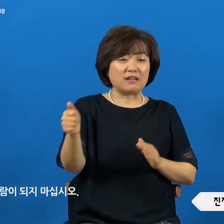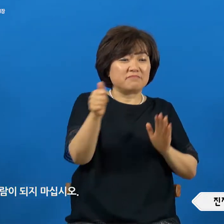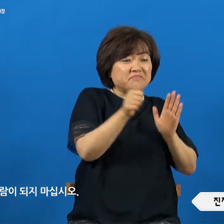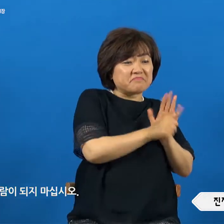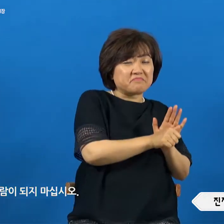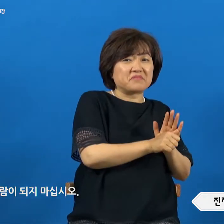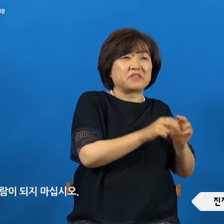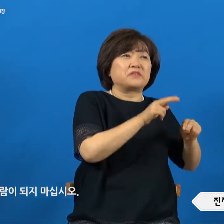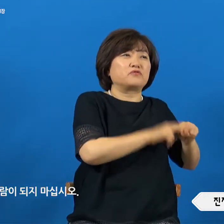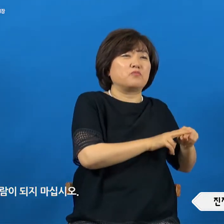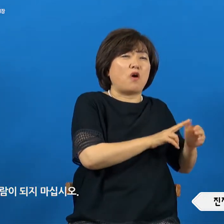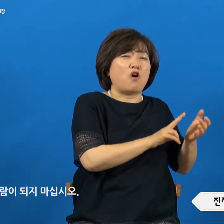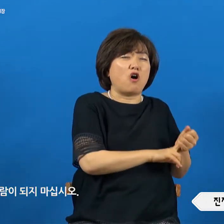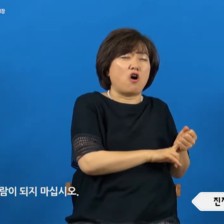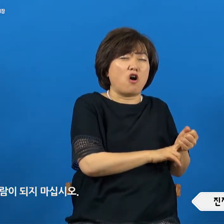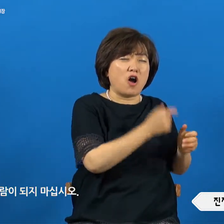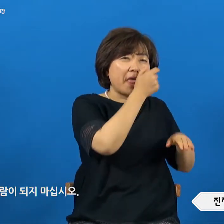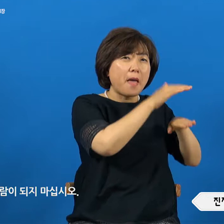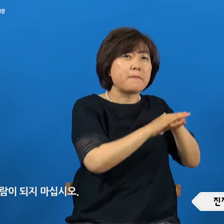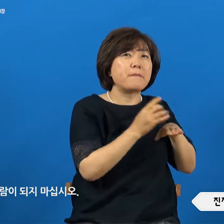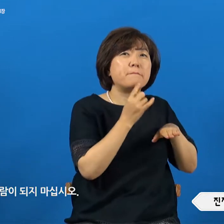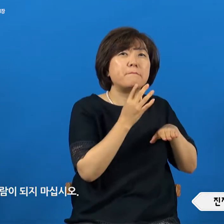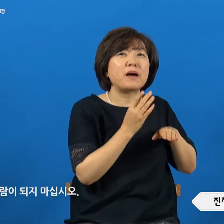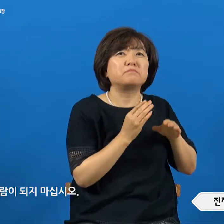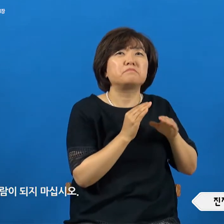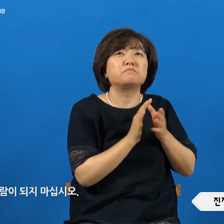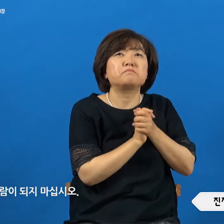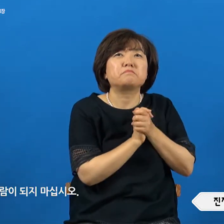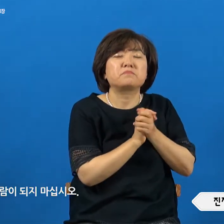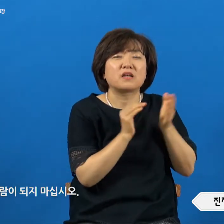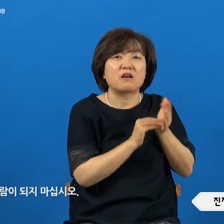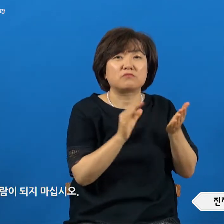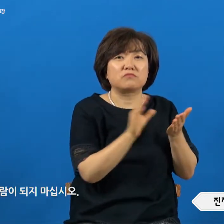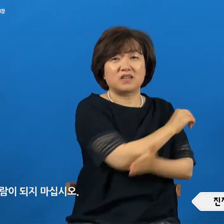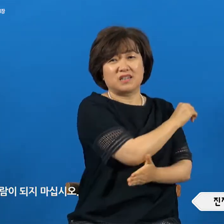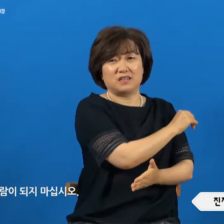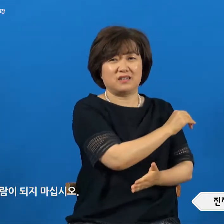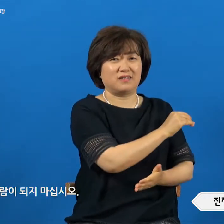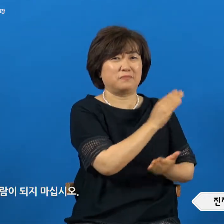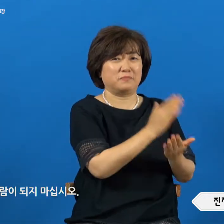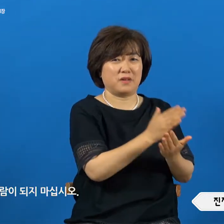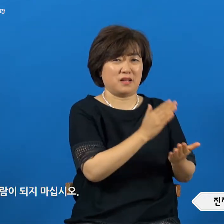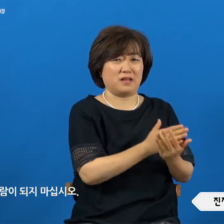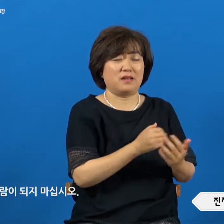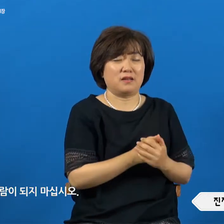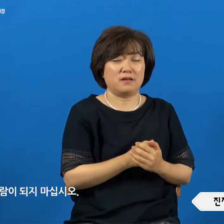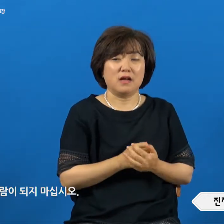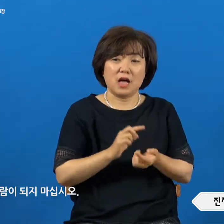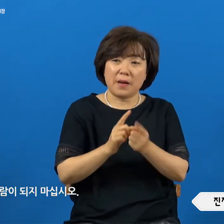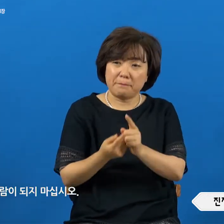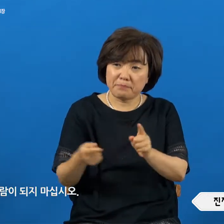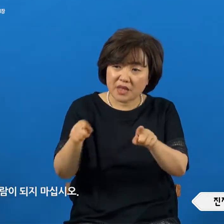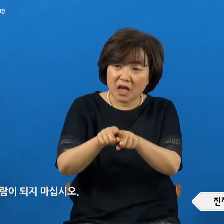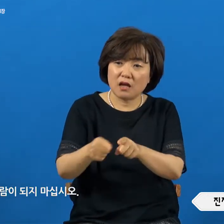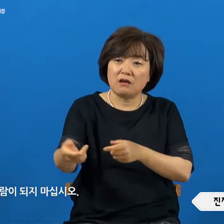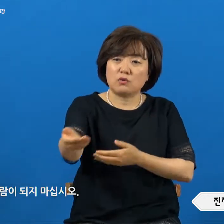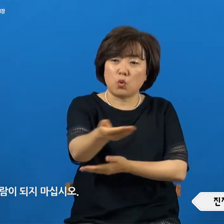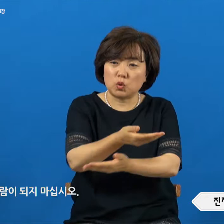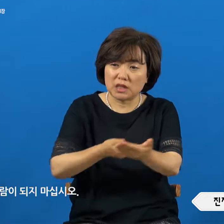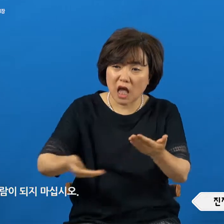모릅니다. 삶의 나눔이 없으면 성장이 없습니다. 함께하는 공동체가